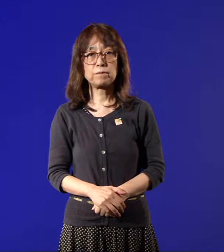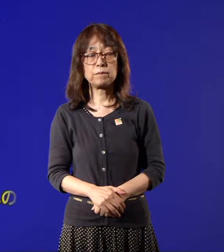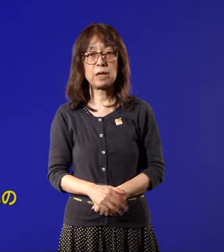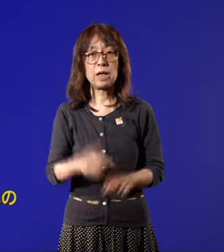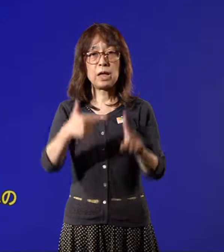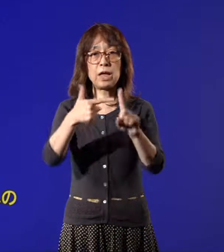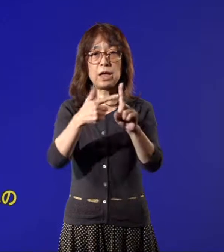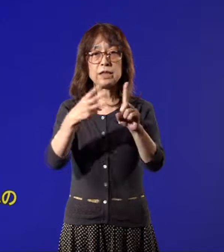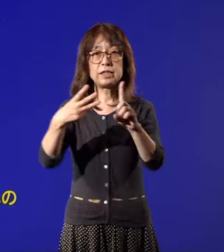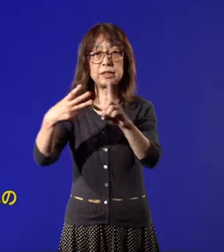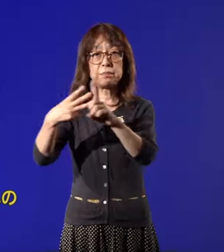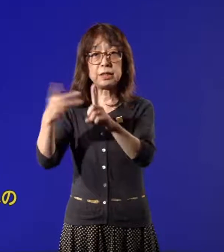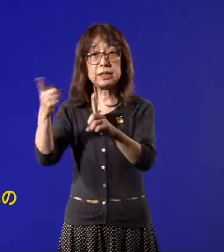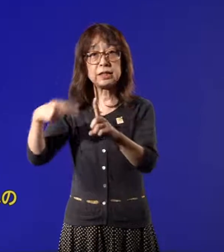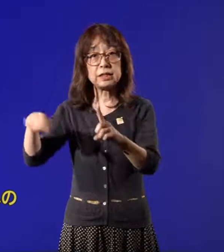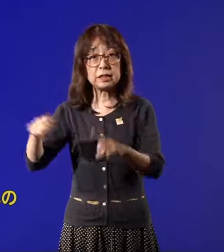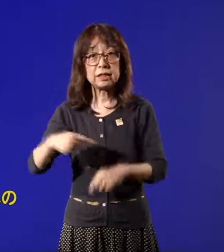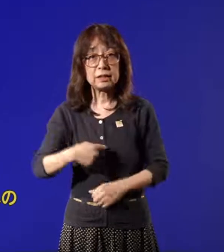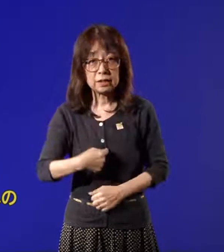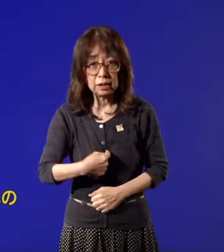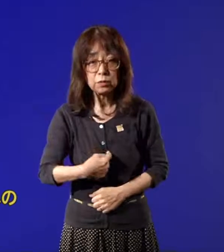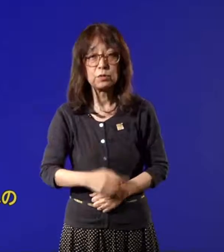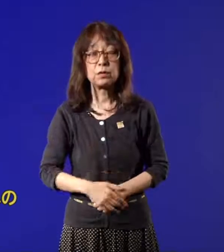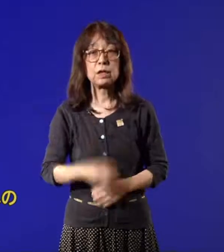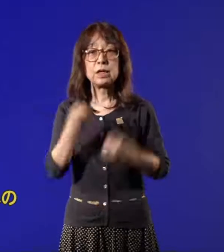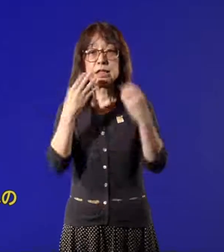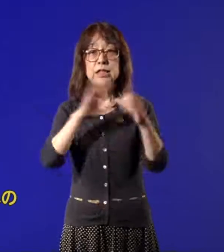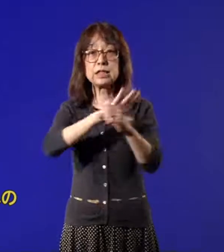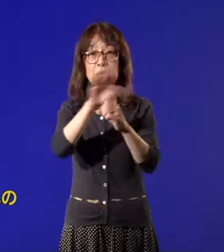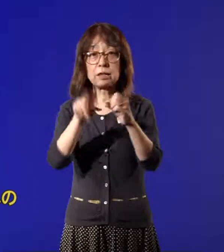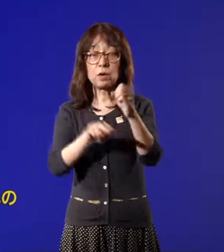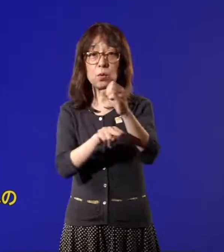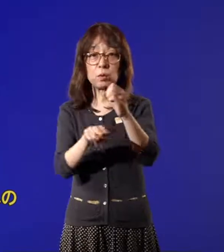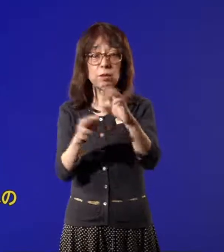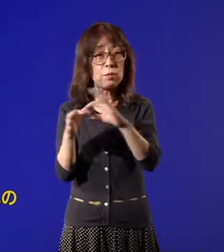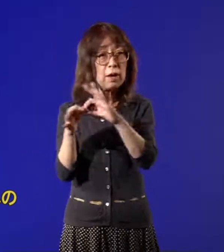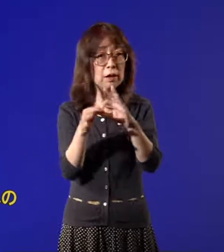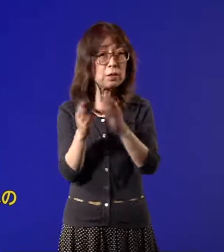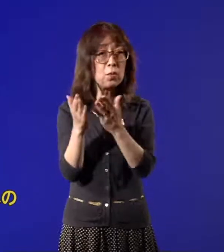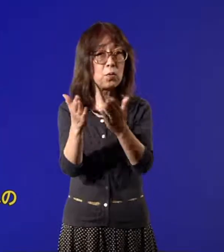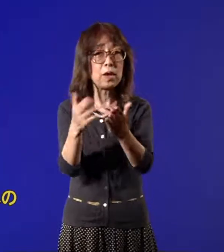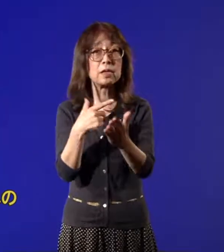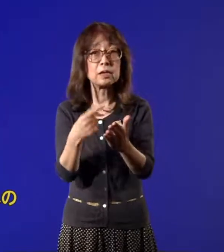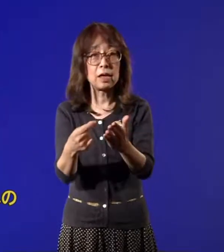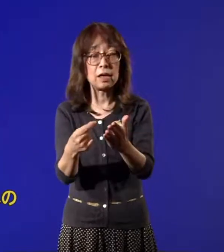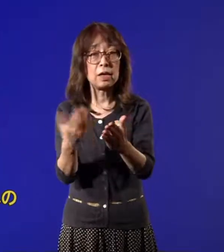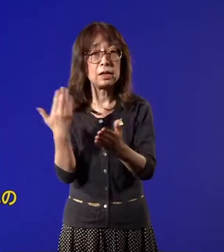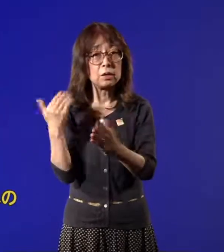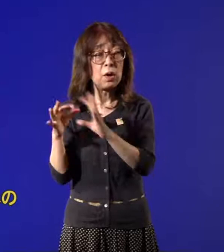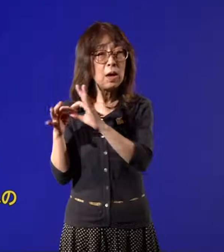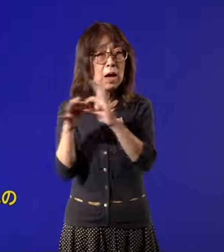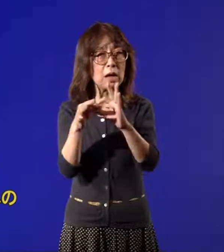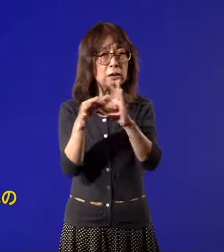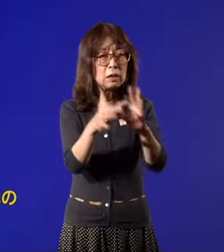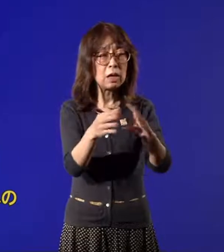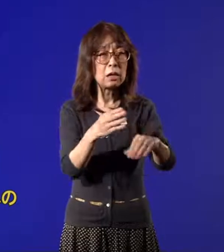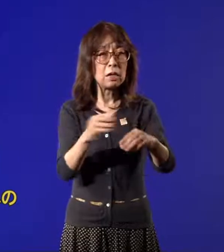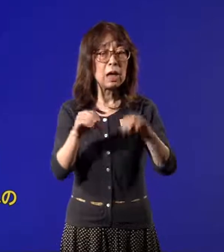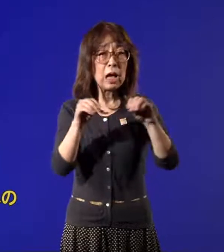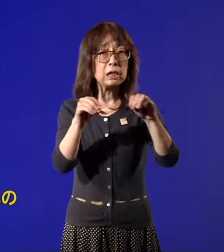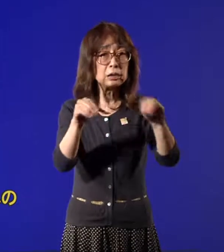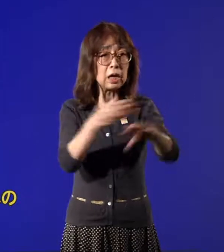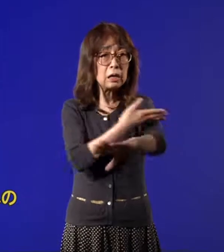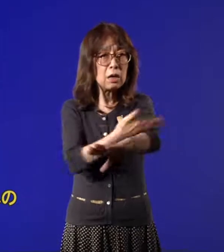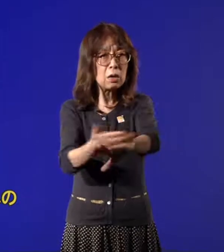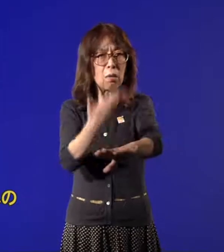HBC の大阪です、はい、新型コロナの関係でお伺いしたいです、はい、ですね、先ほど感染経路不明の方が増えているというお